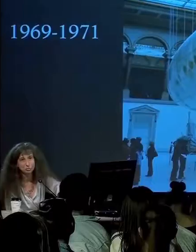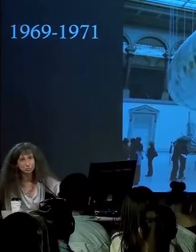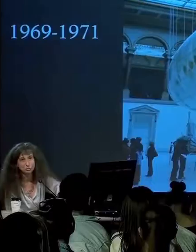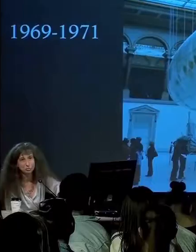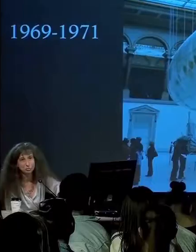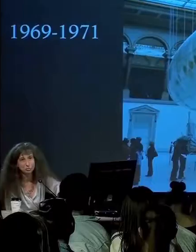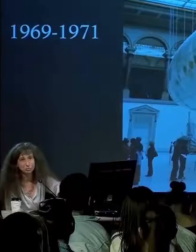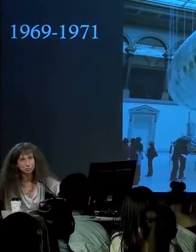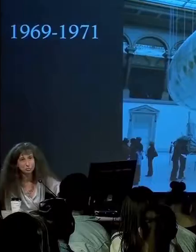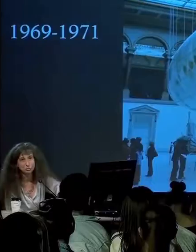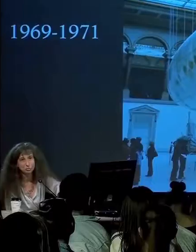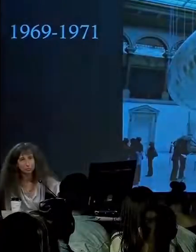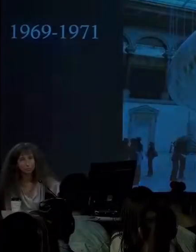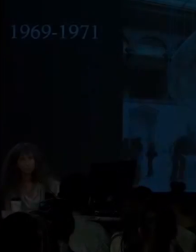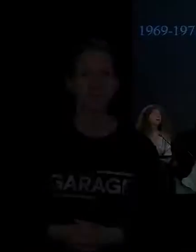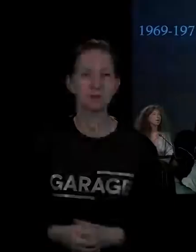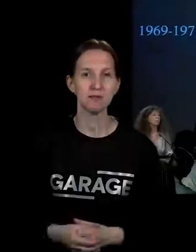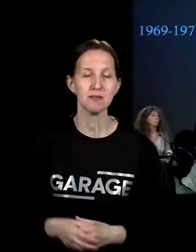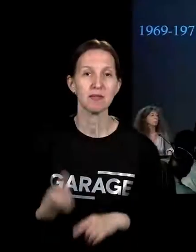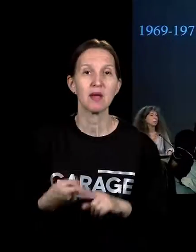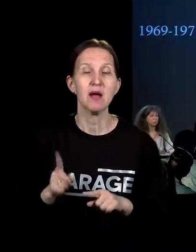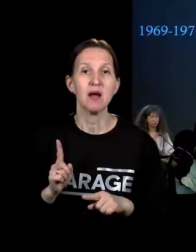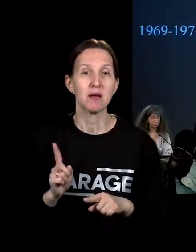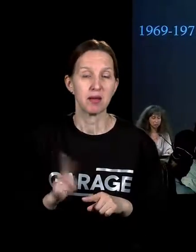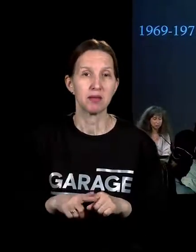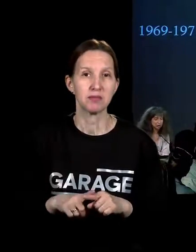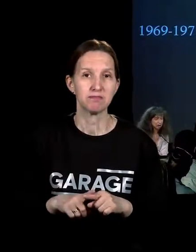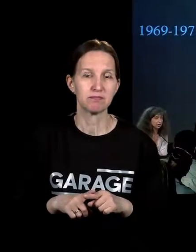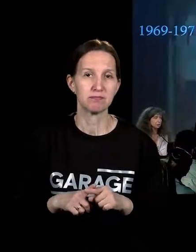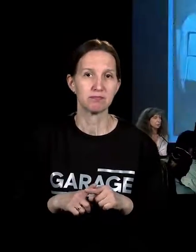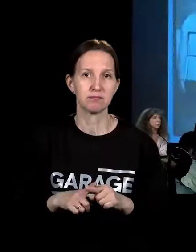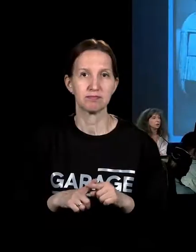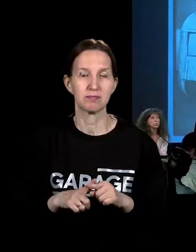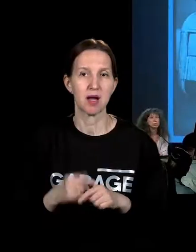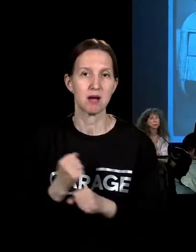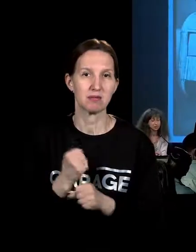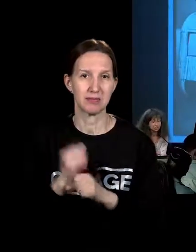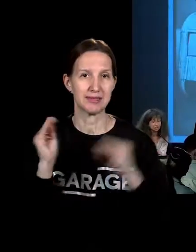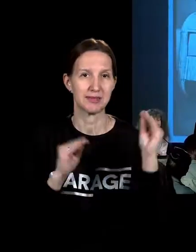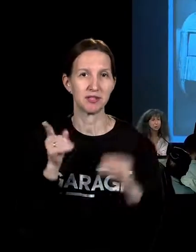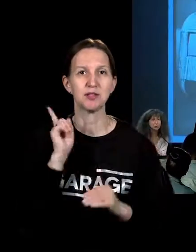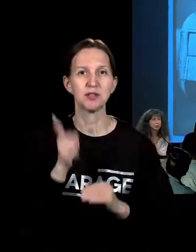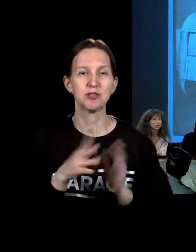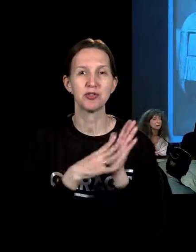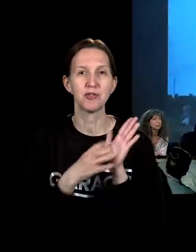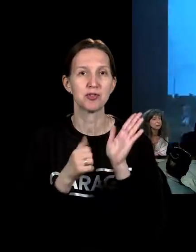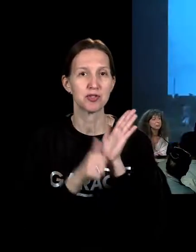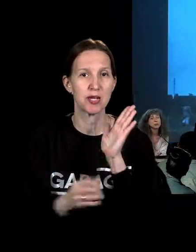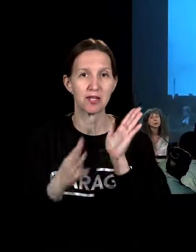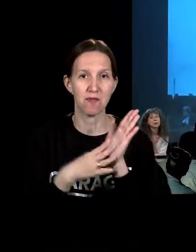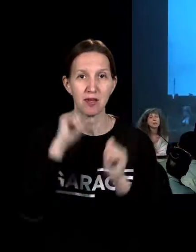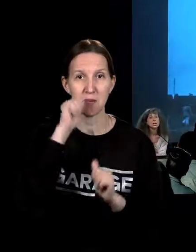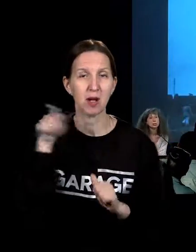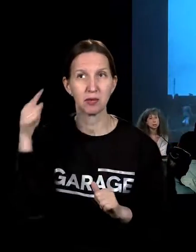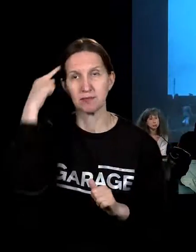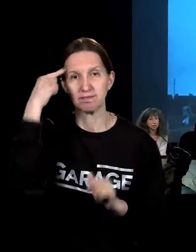дирижаблю проходит прозрачный рукав. Это сделал его Пономаренко в 1969 году и